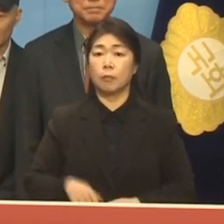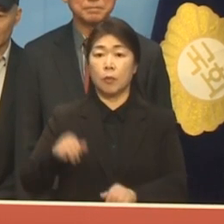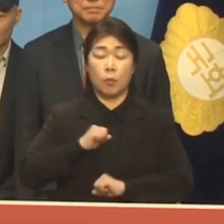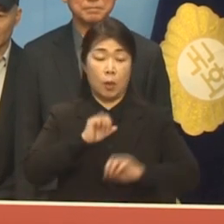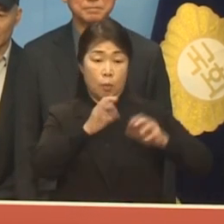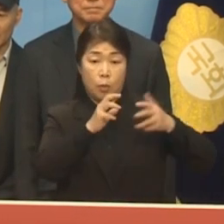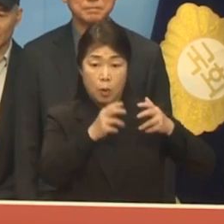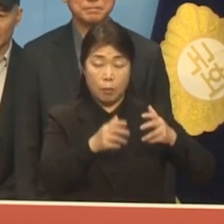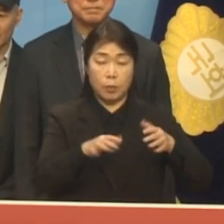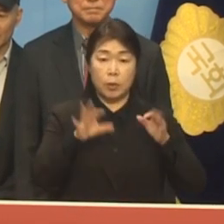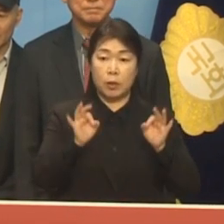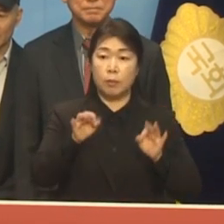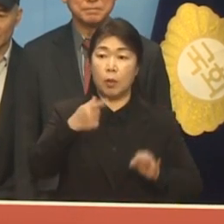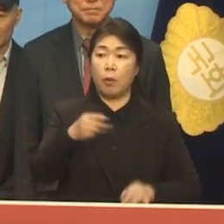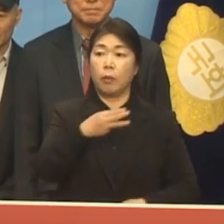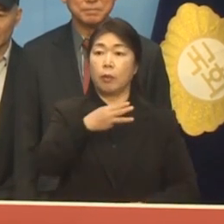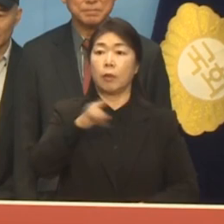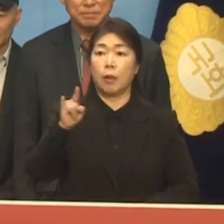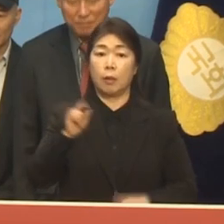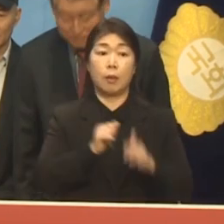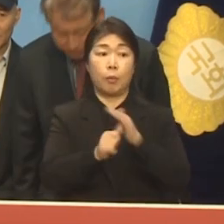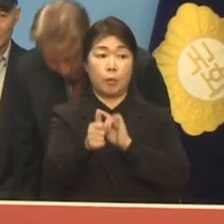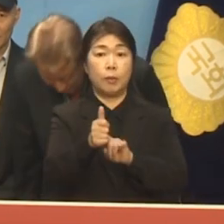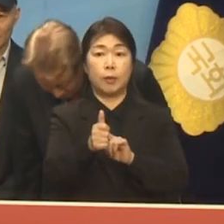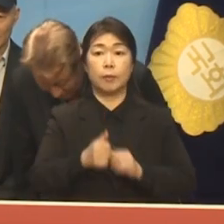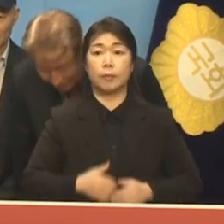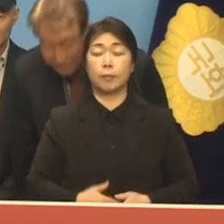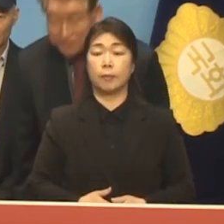국방포럼 김건태 대표님입니다.